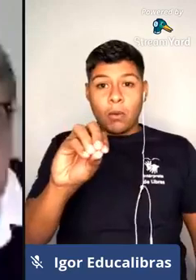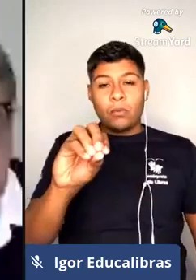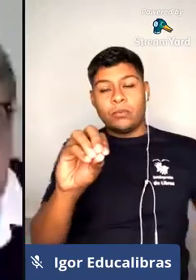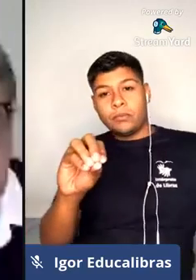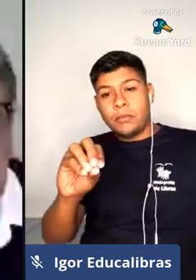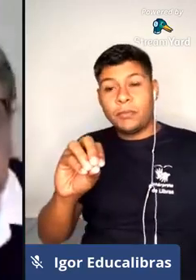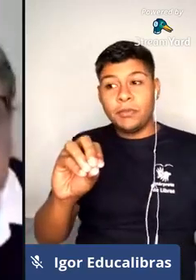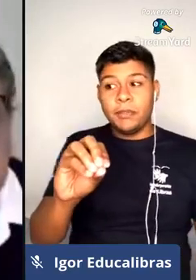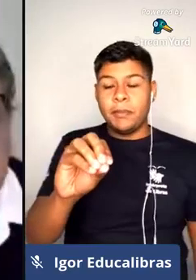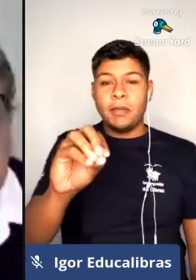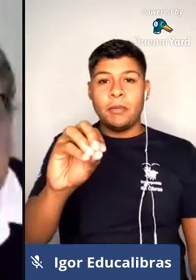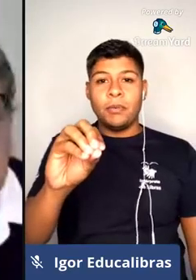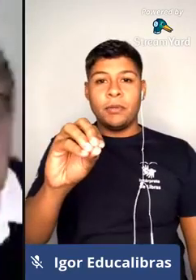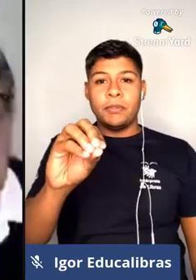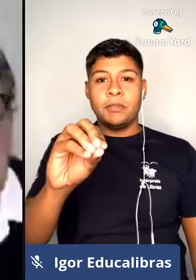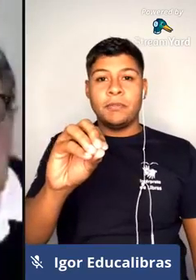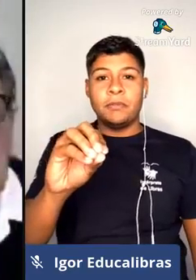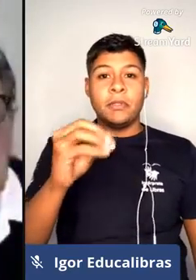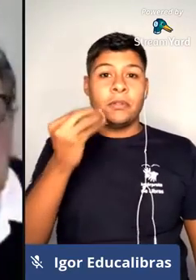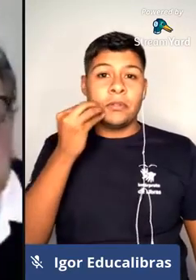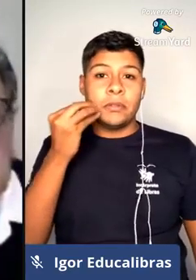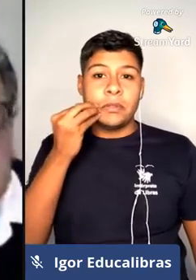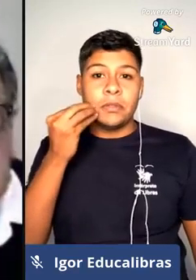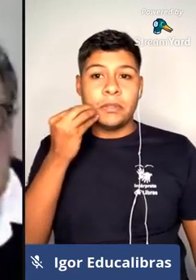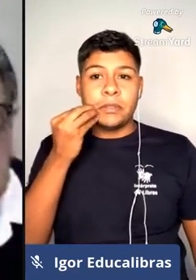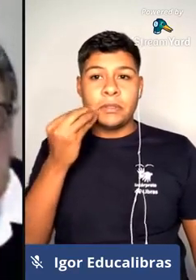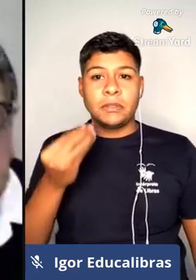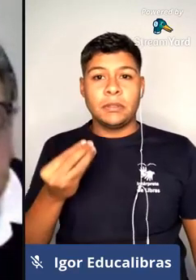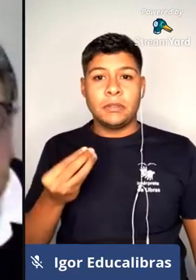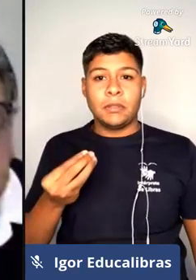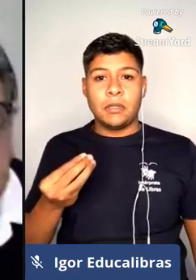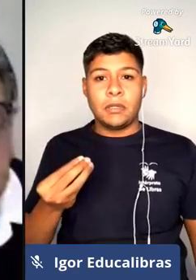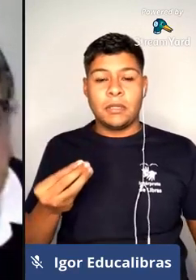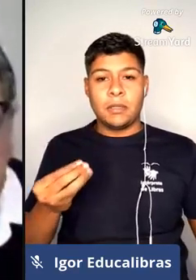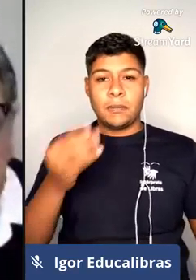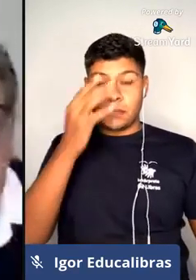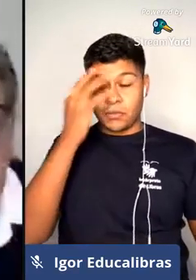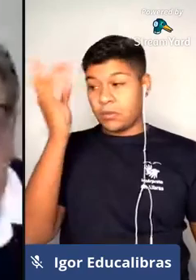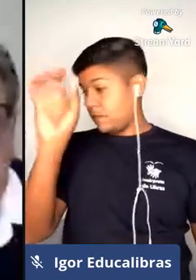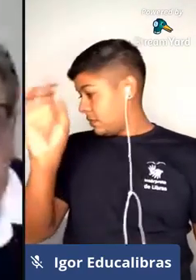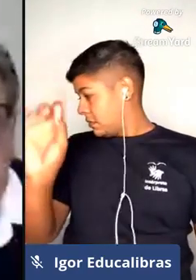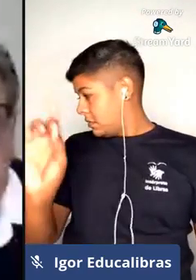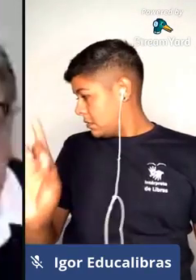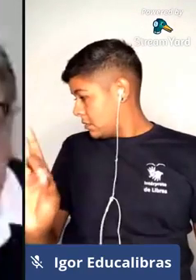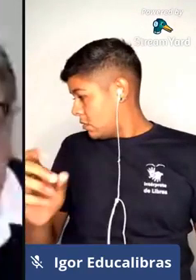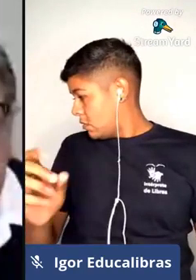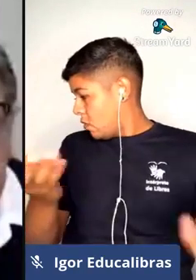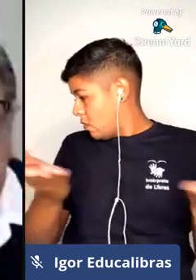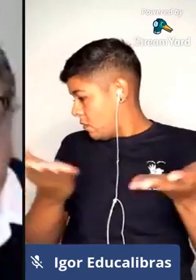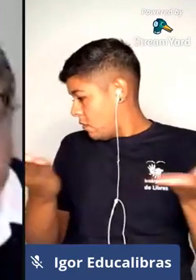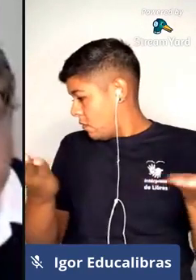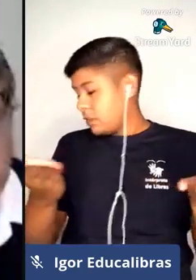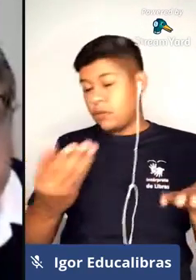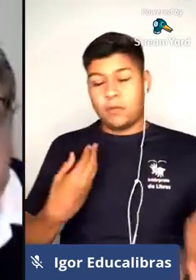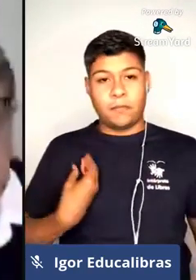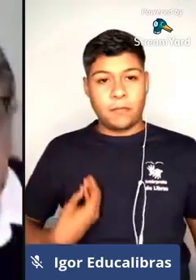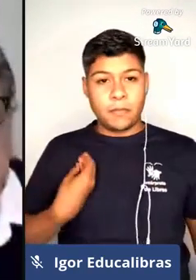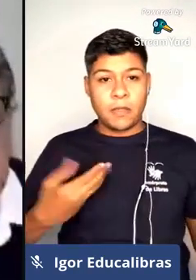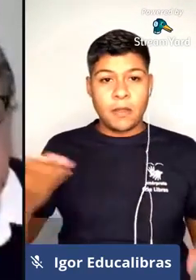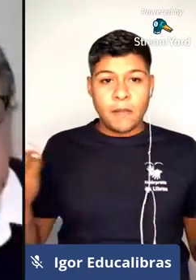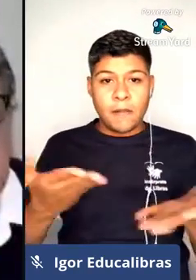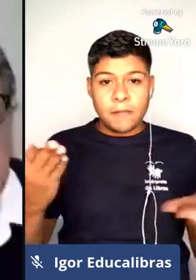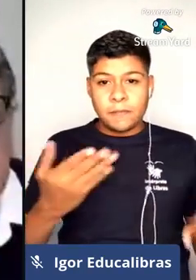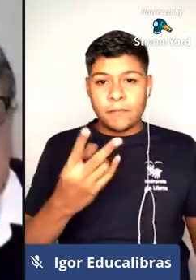Jogos Metropolitanos dos Excepcionais, isso até hoje, eu acredito que vá agora para 2020,